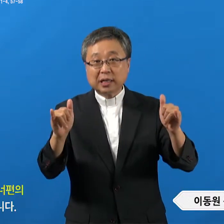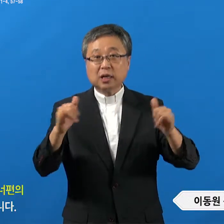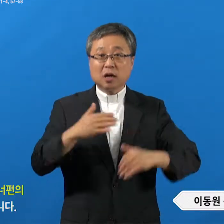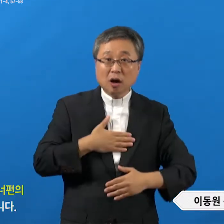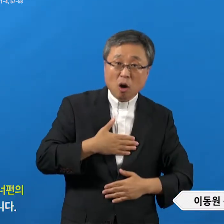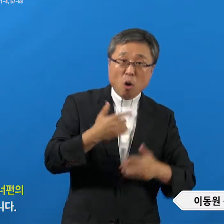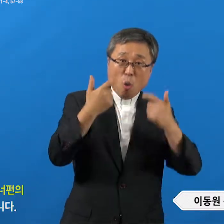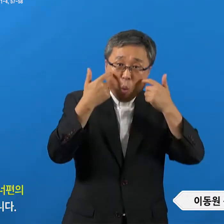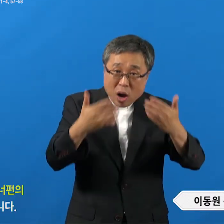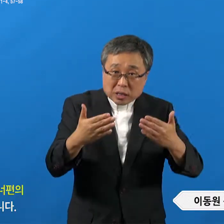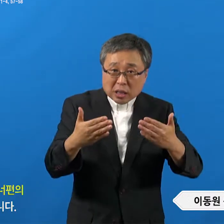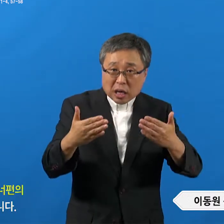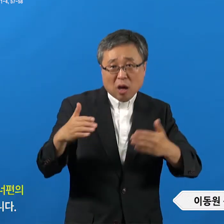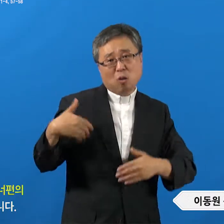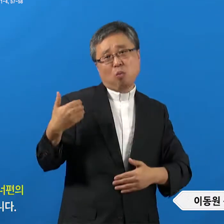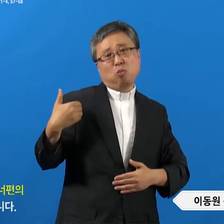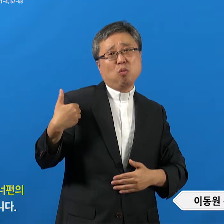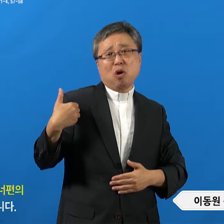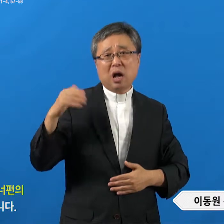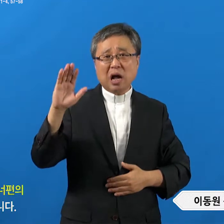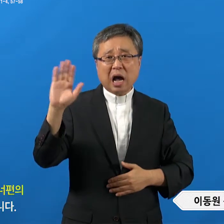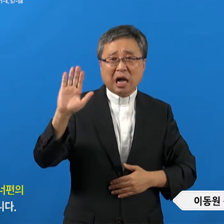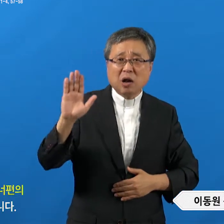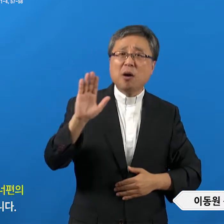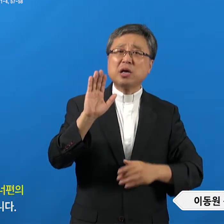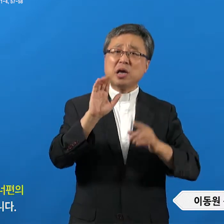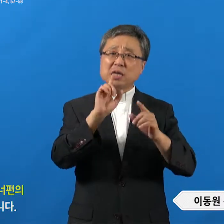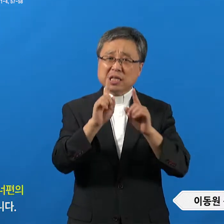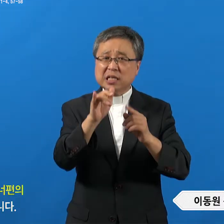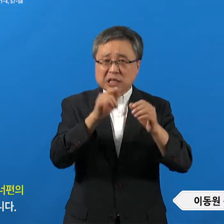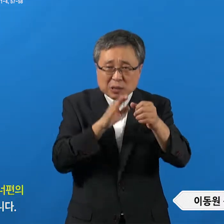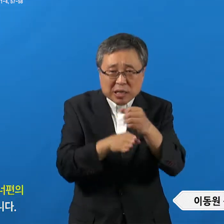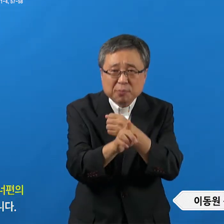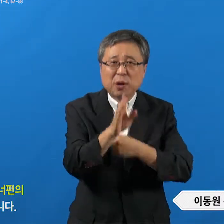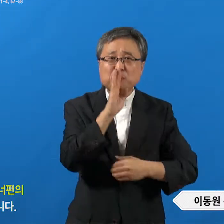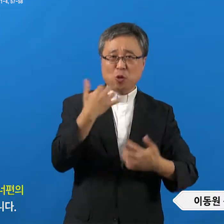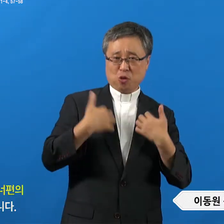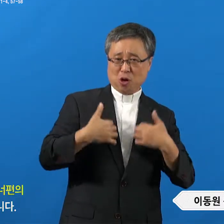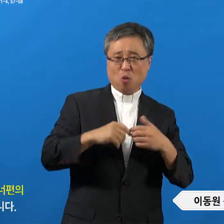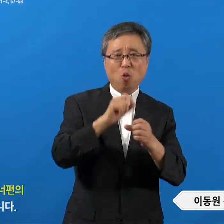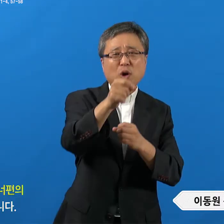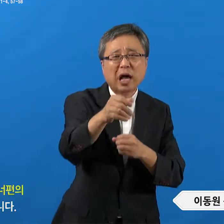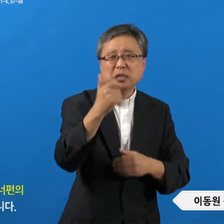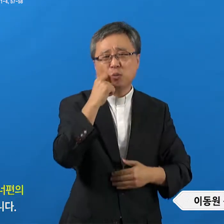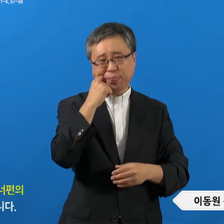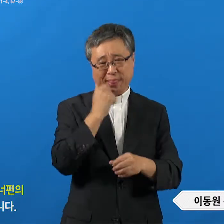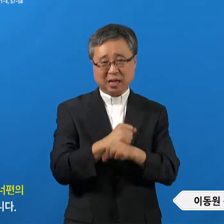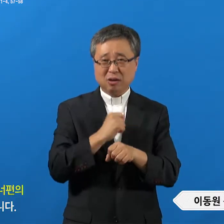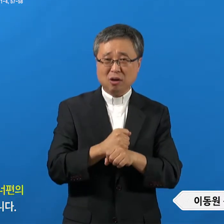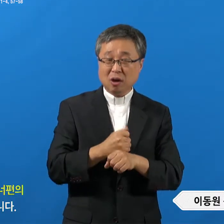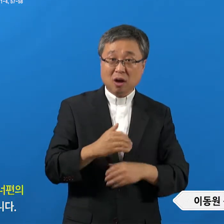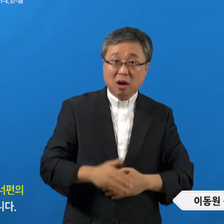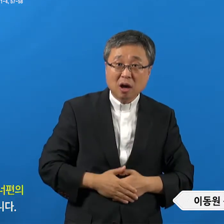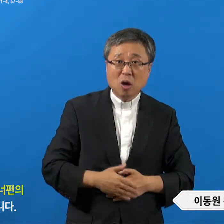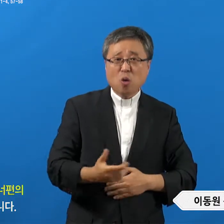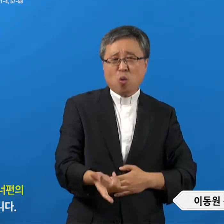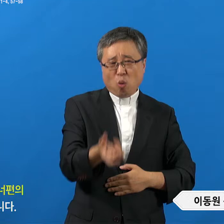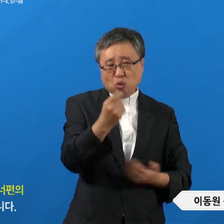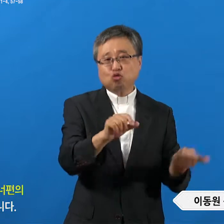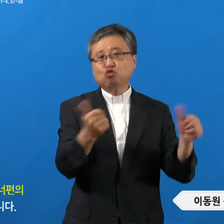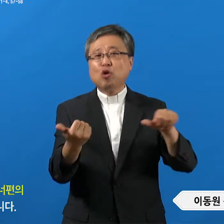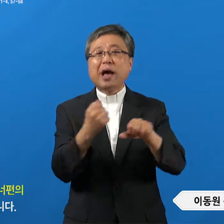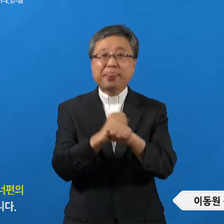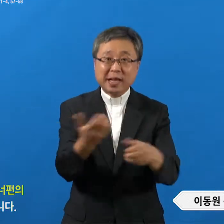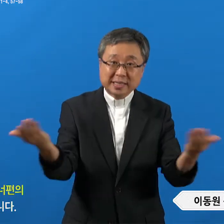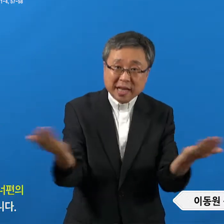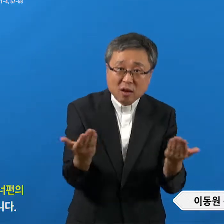명확하게 부정할 수 없는 한 가지 진리를 알고 있었습니다. 그 쾌락은 오래가지 못한다는 것, 그리고 그들은 곧 죽어야 한다는